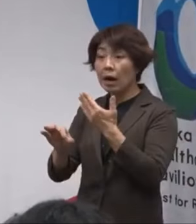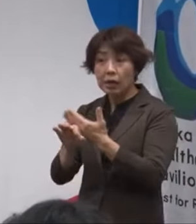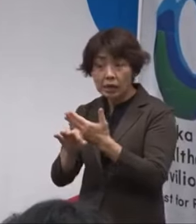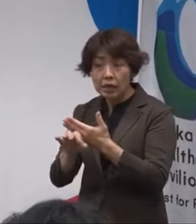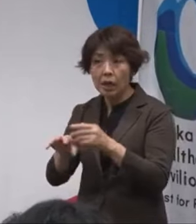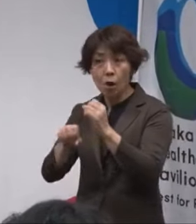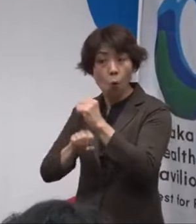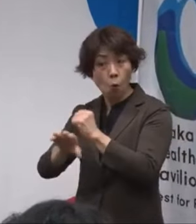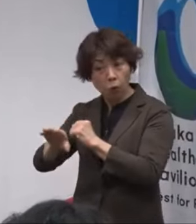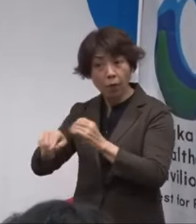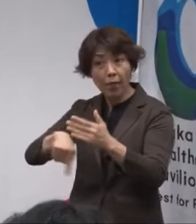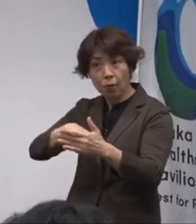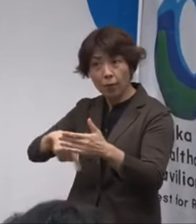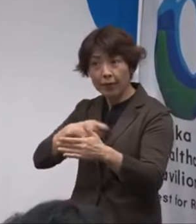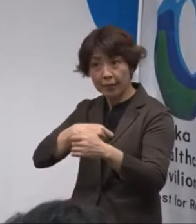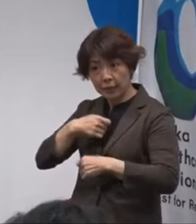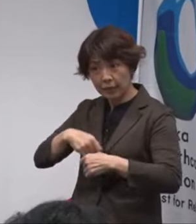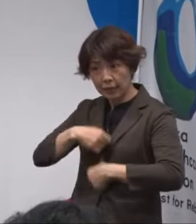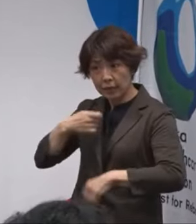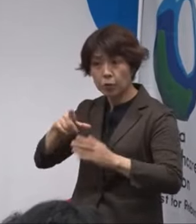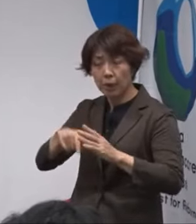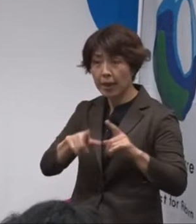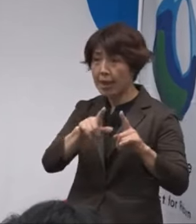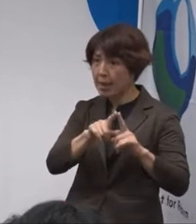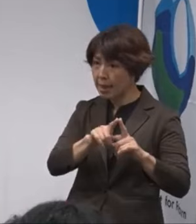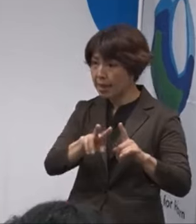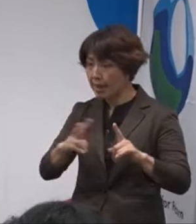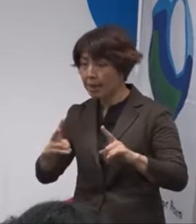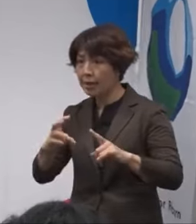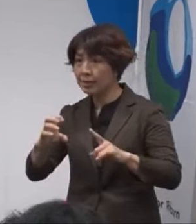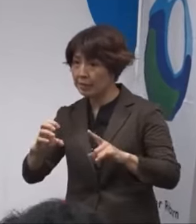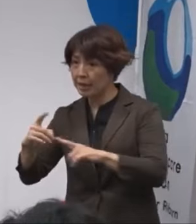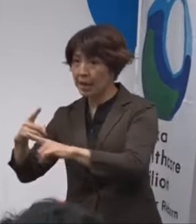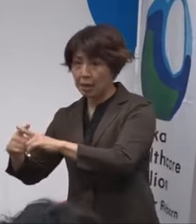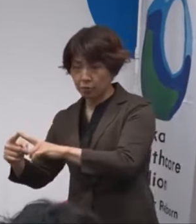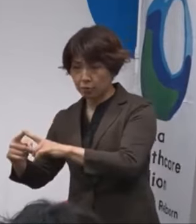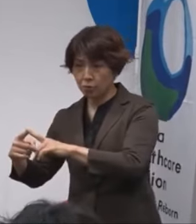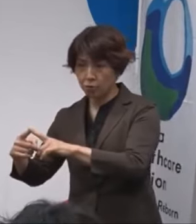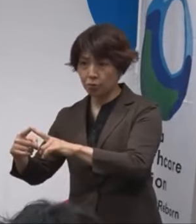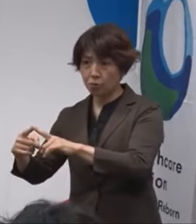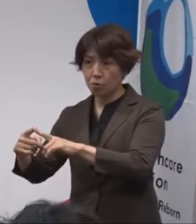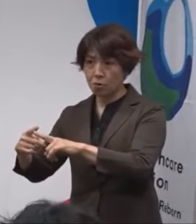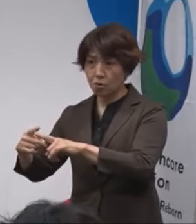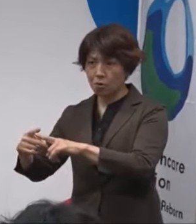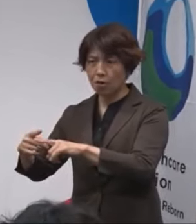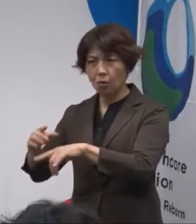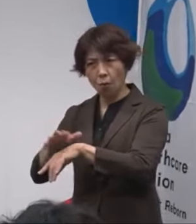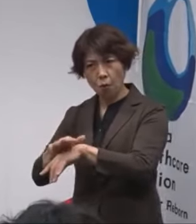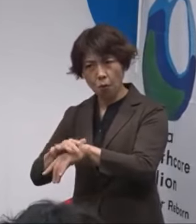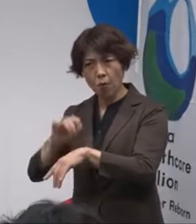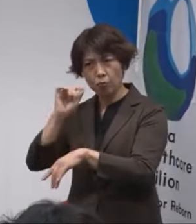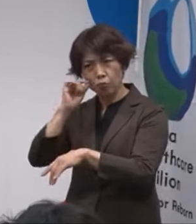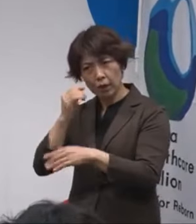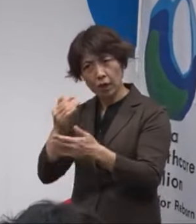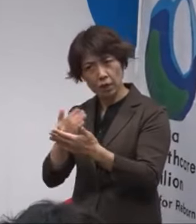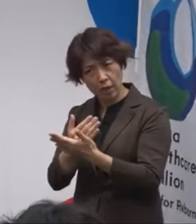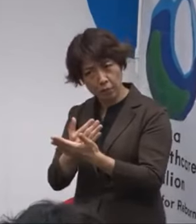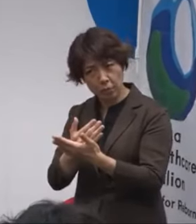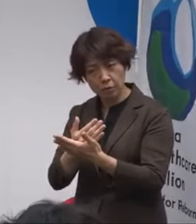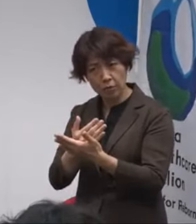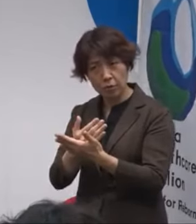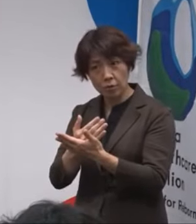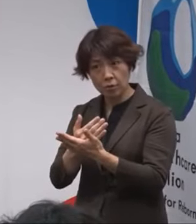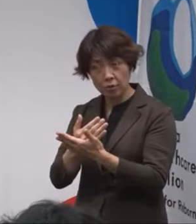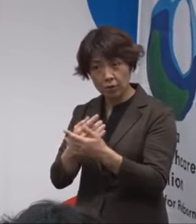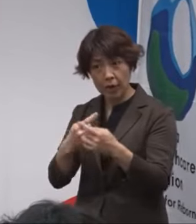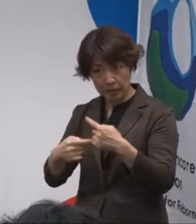しかった場合は、A から C、X っていうその受け皿もまた難しく撤退という選択肢になったということ